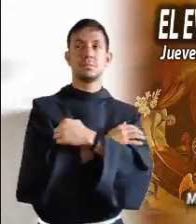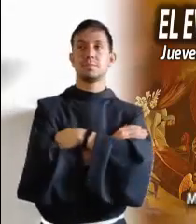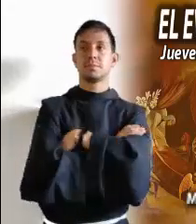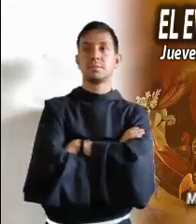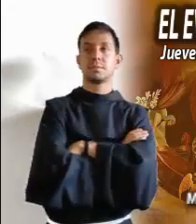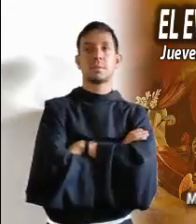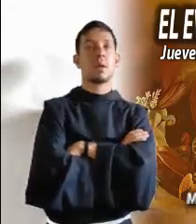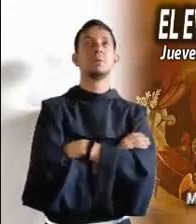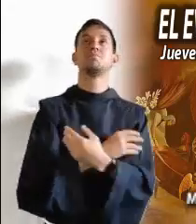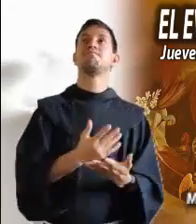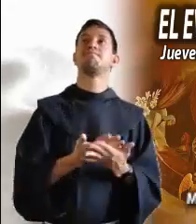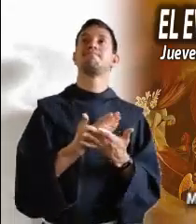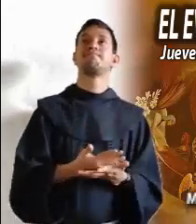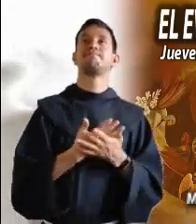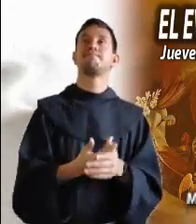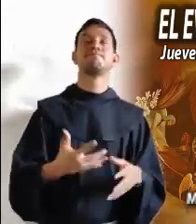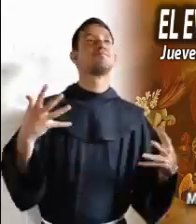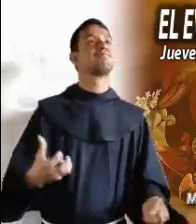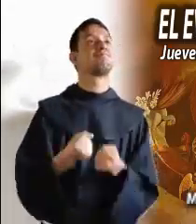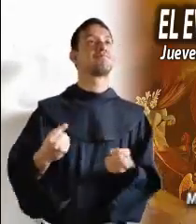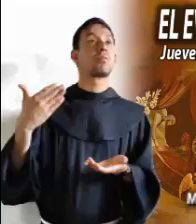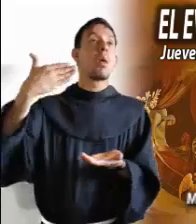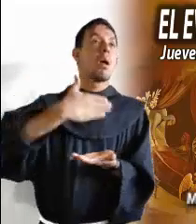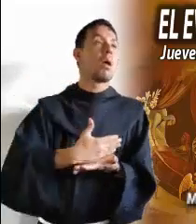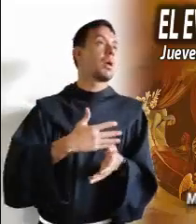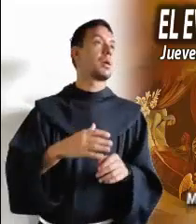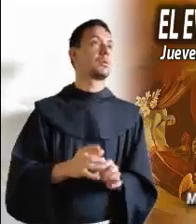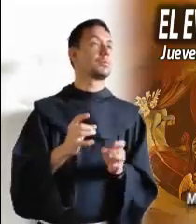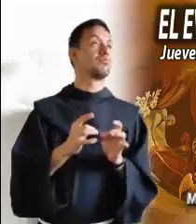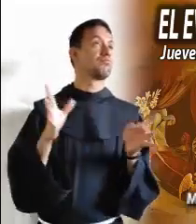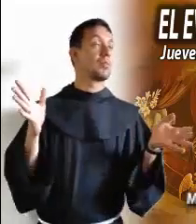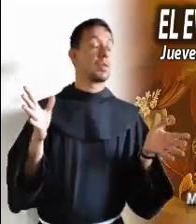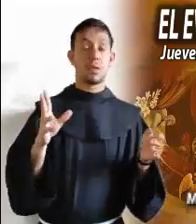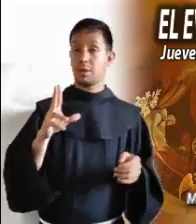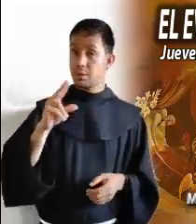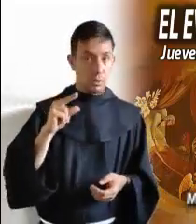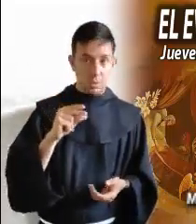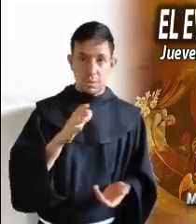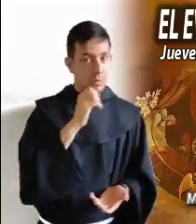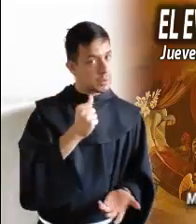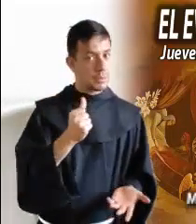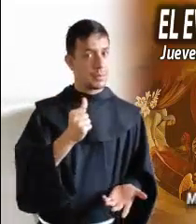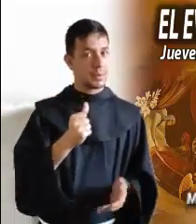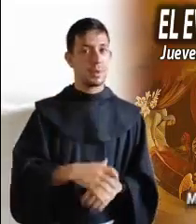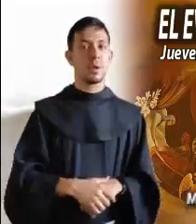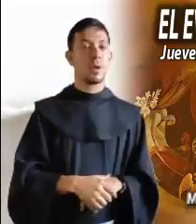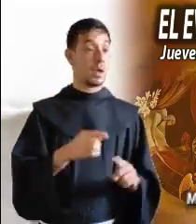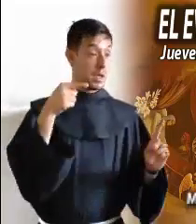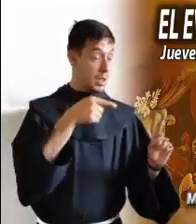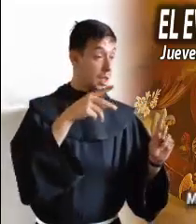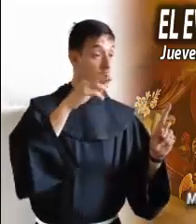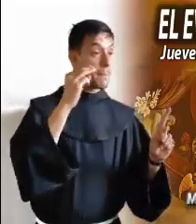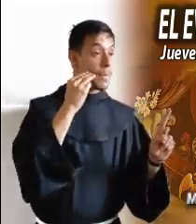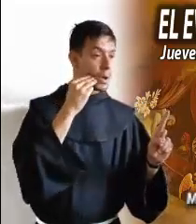brazos cruzados esperando que llegue la salvación. La misma forma de actuar de